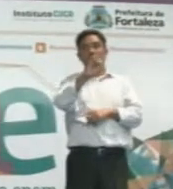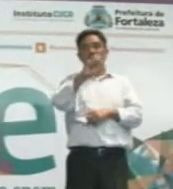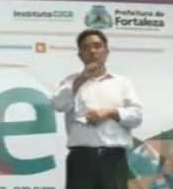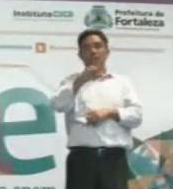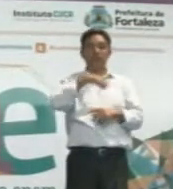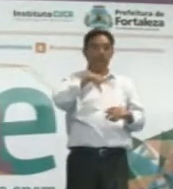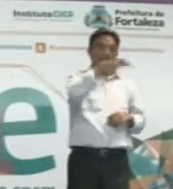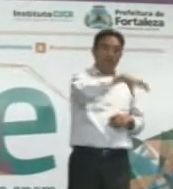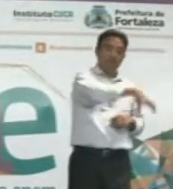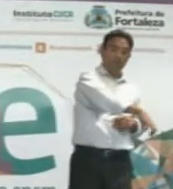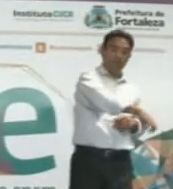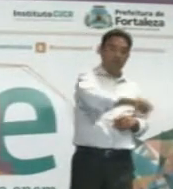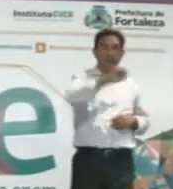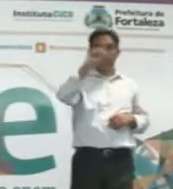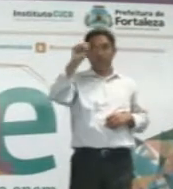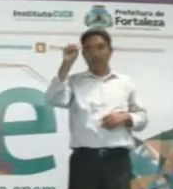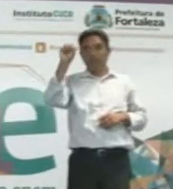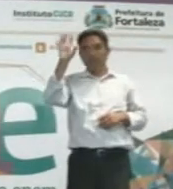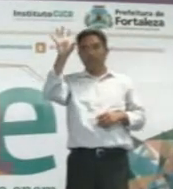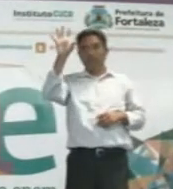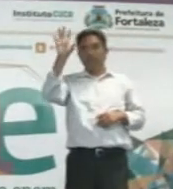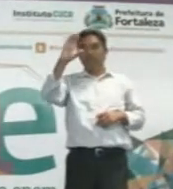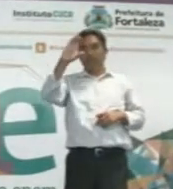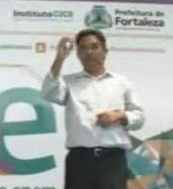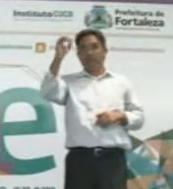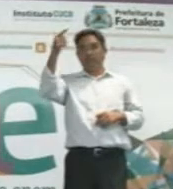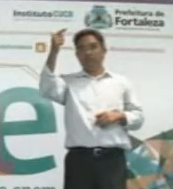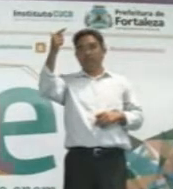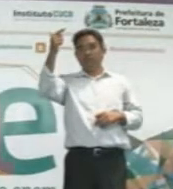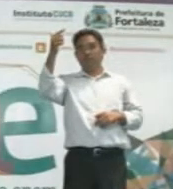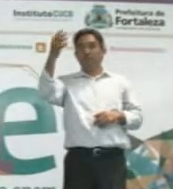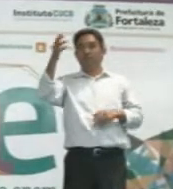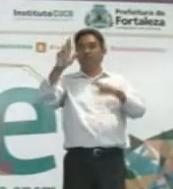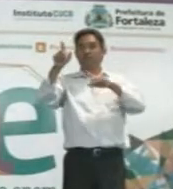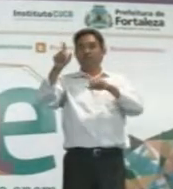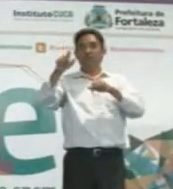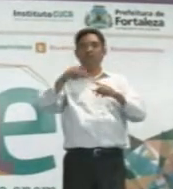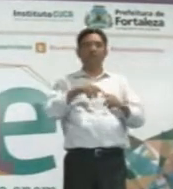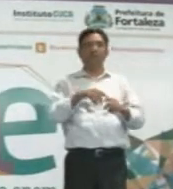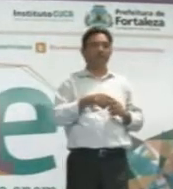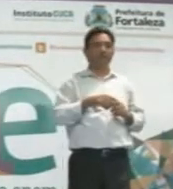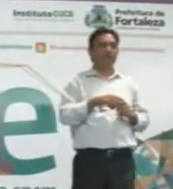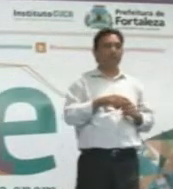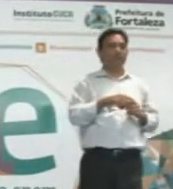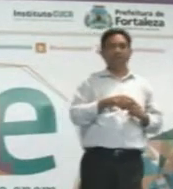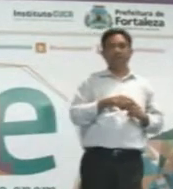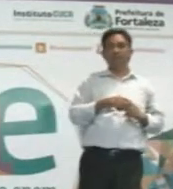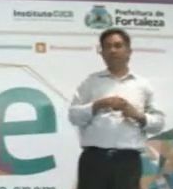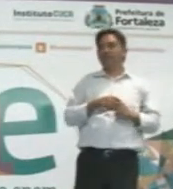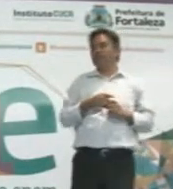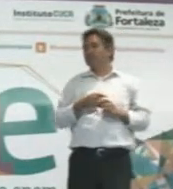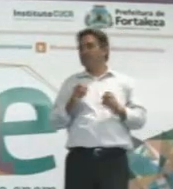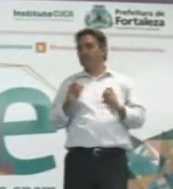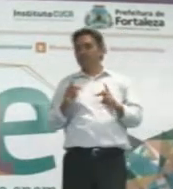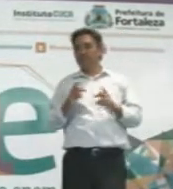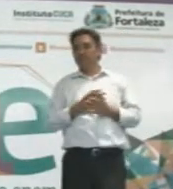tira o carbono que está aqui no petróleo e joga na forma de CO2. Então você acaba aí exacerbando o efeito.